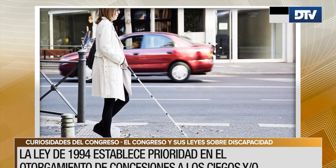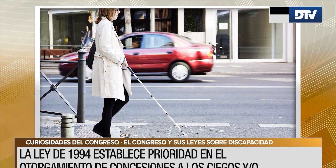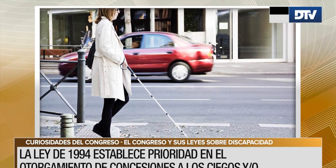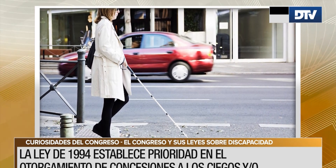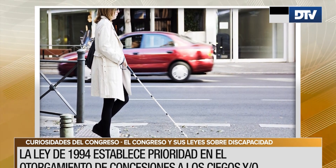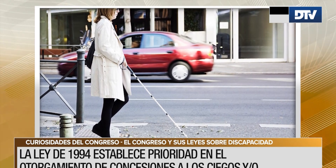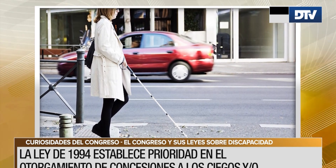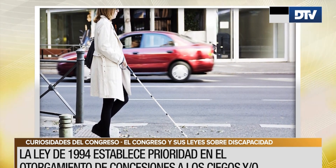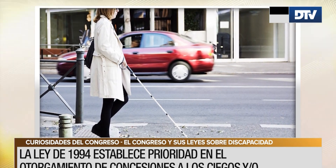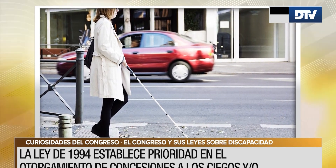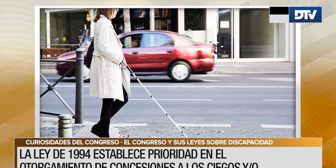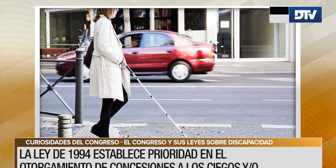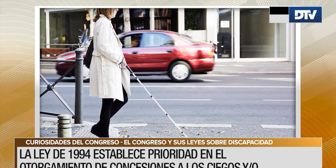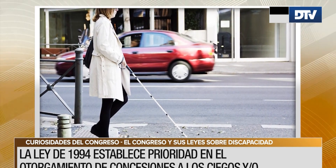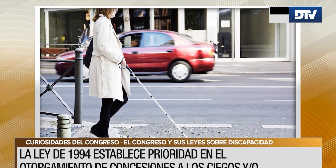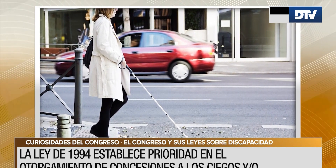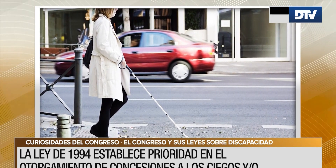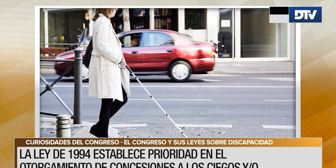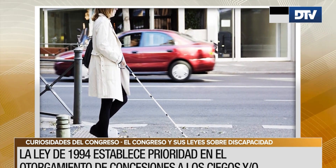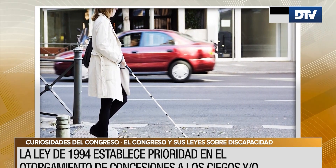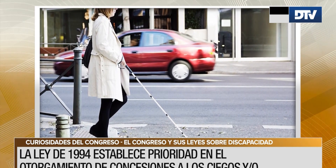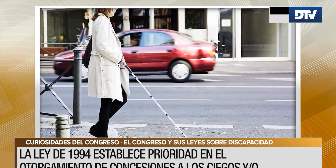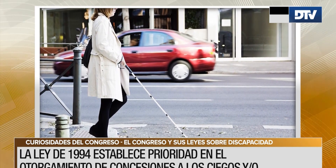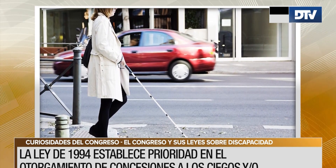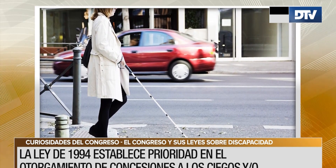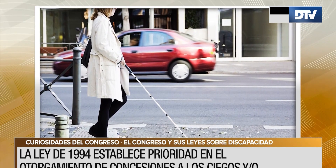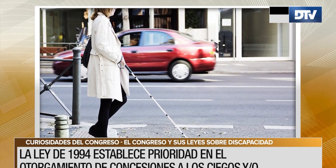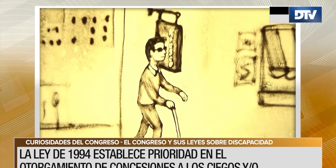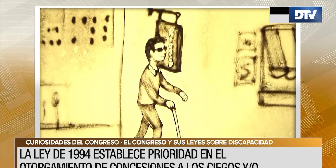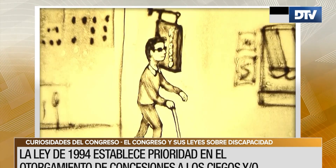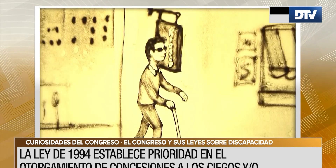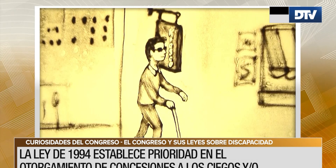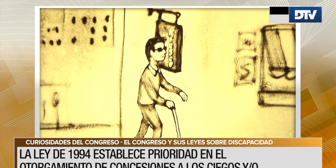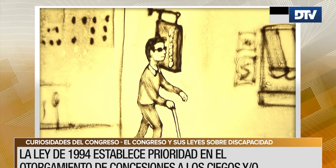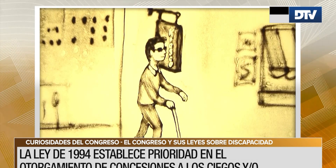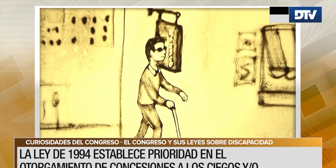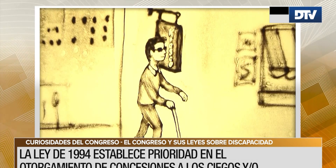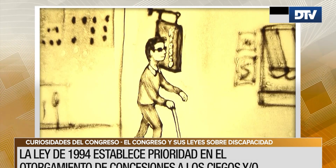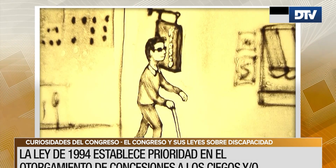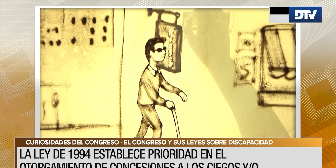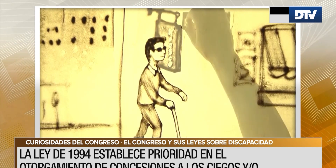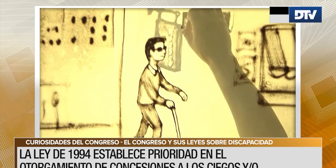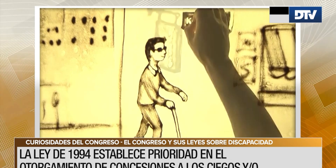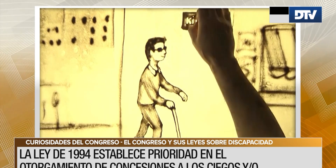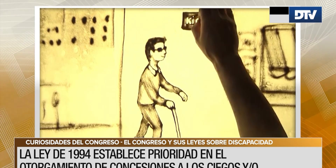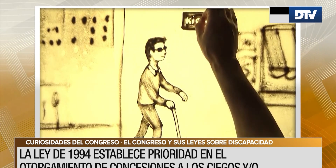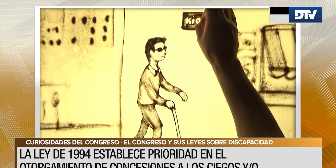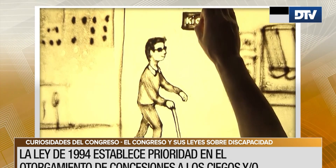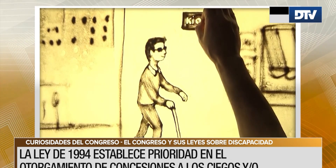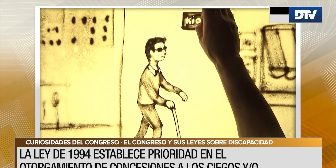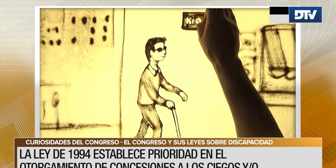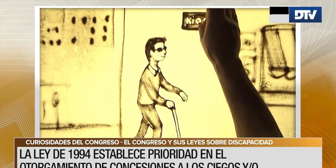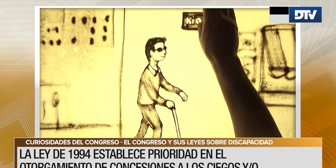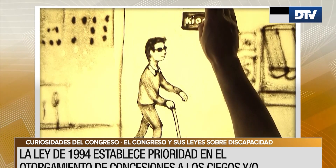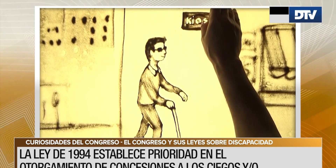comercios, estableciendo la prioridad en el otorgamiento de concesiones para la instalación de pequeños comercios en las repatriaciones públicas